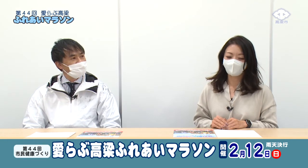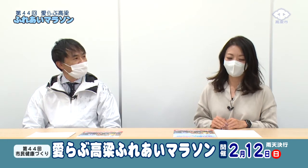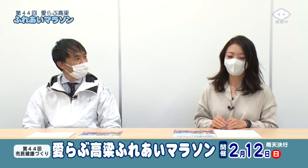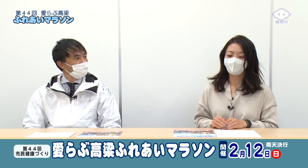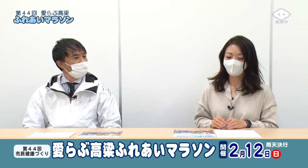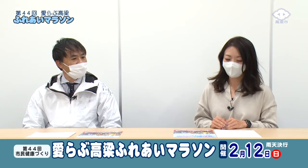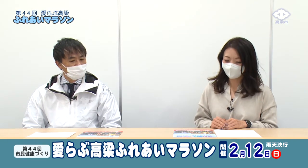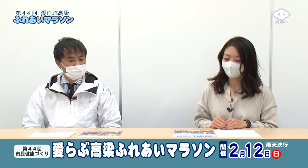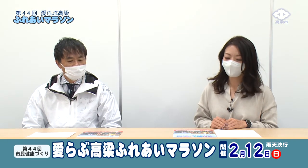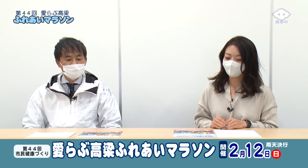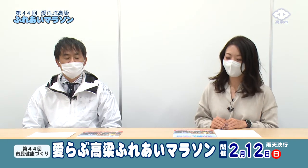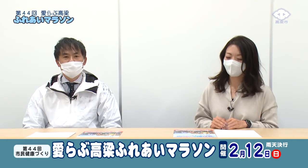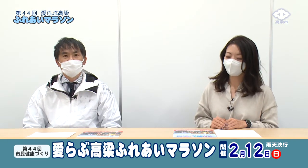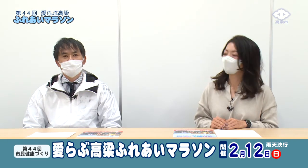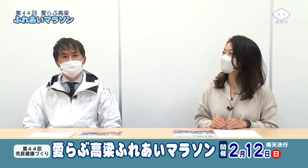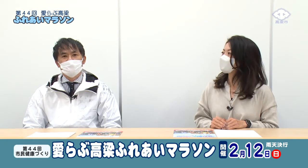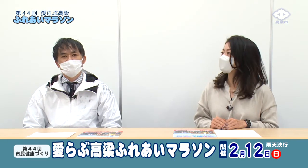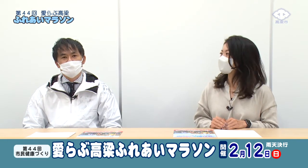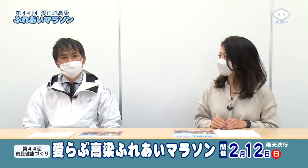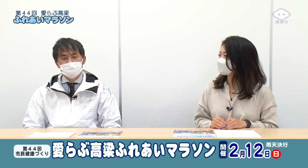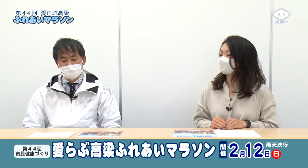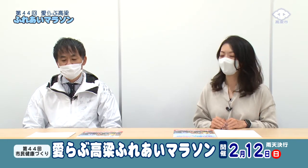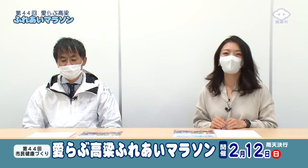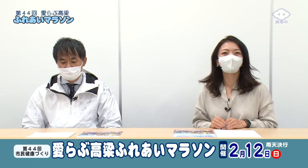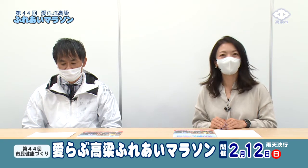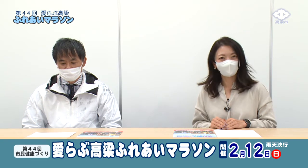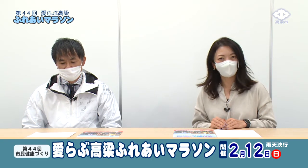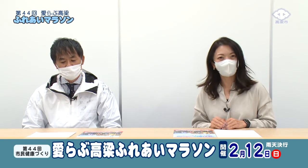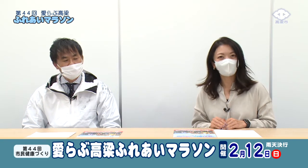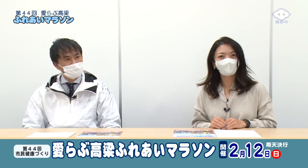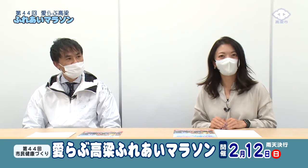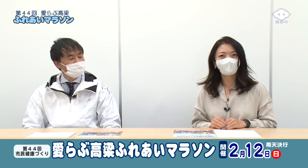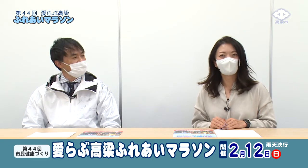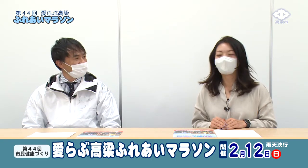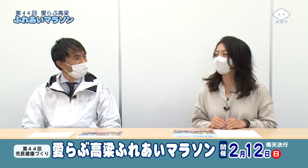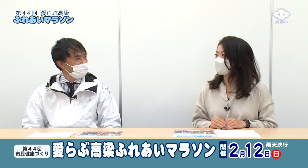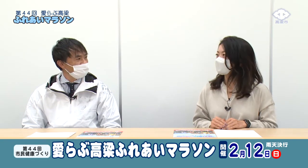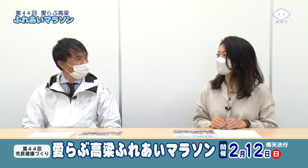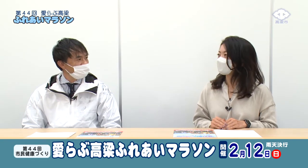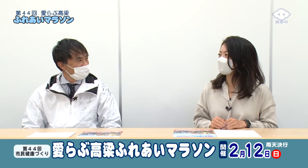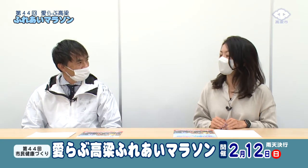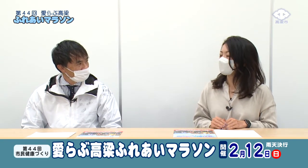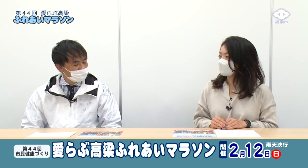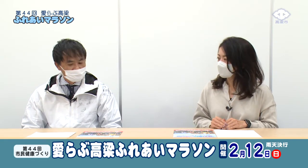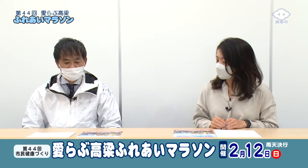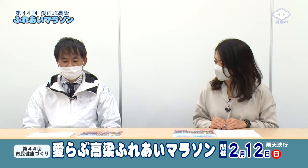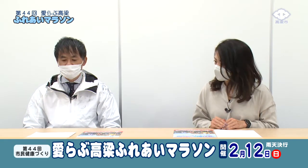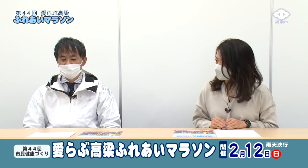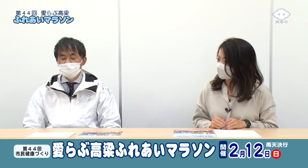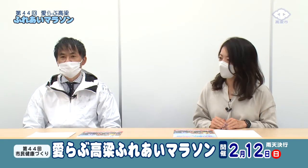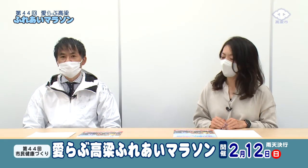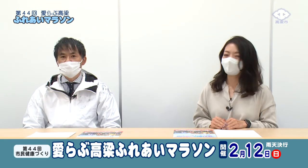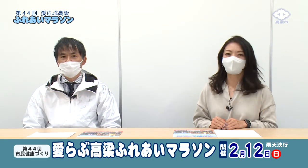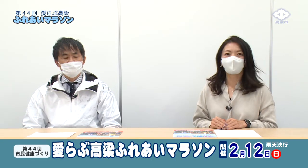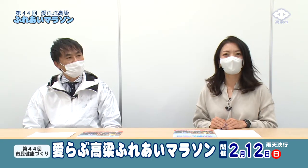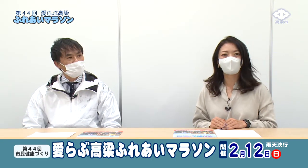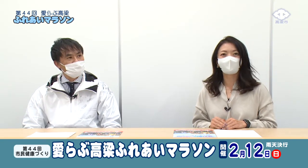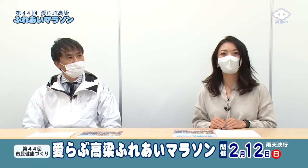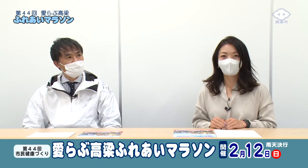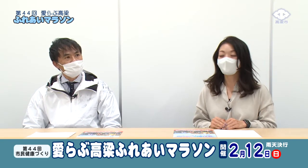年恒例の、I love 高橋ふれあいマラソン、これについてお知らせをしたいと思っております。 はい、 ただ過去